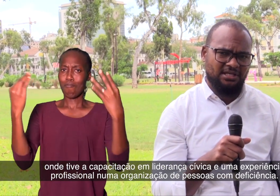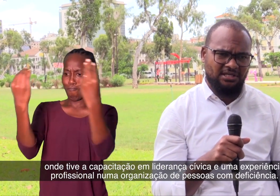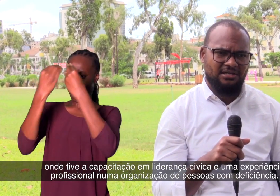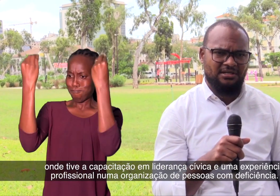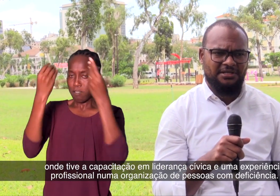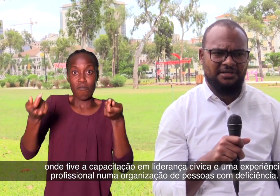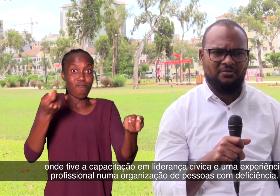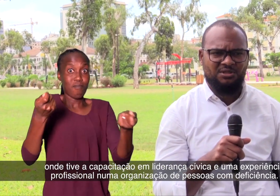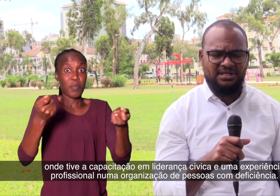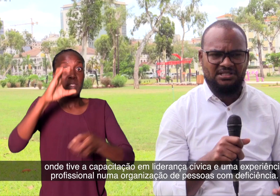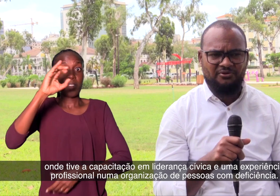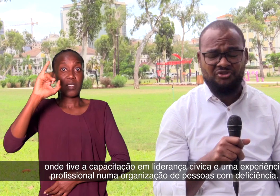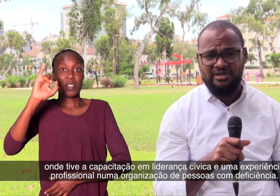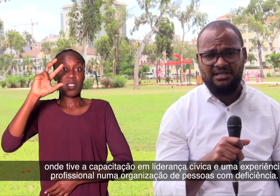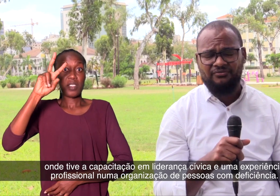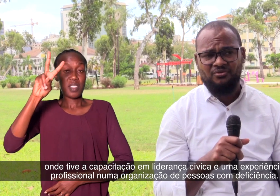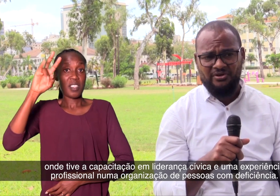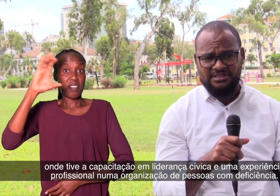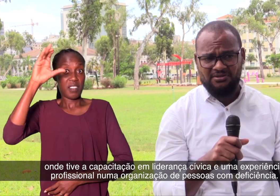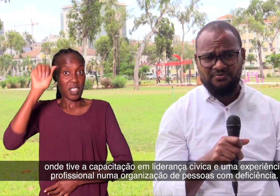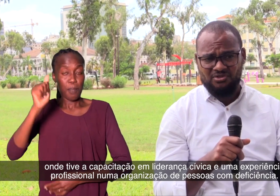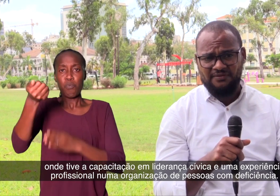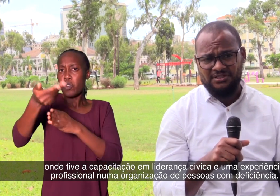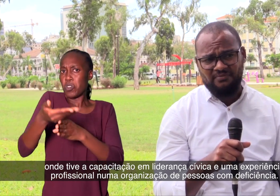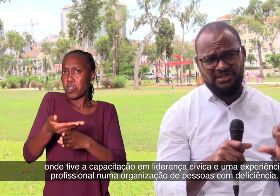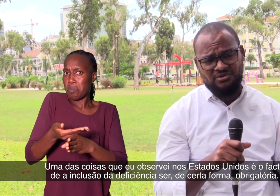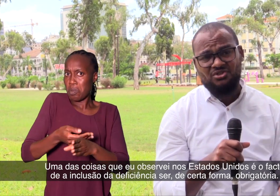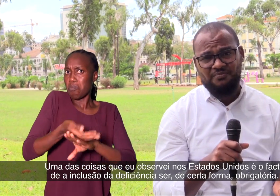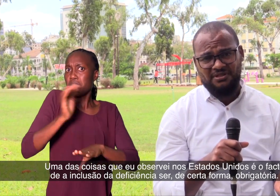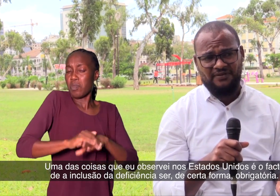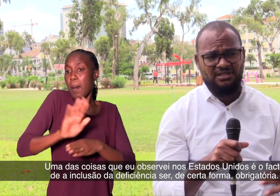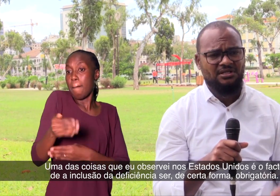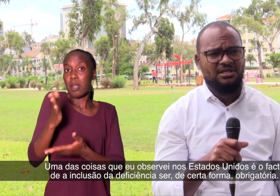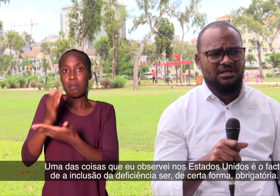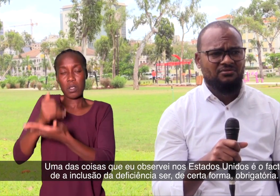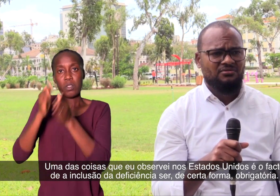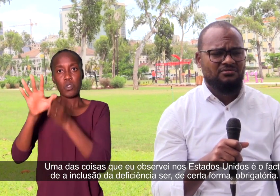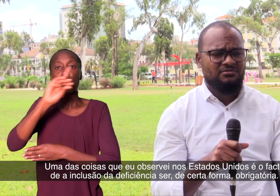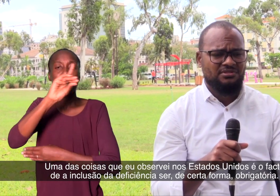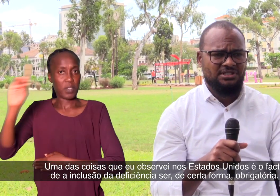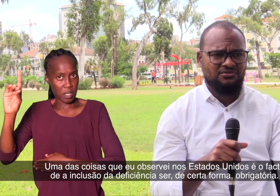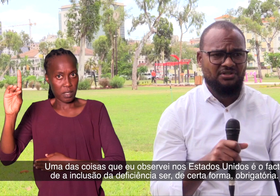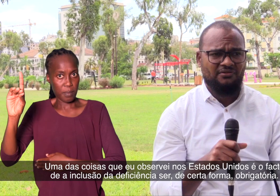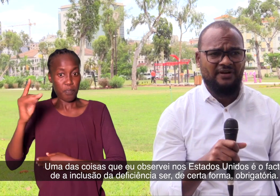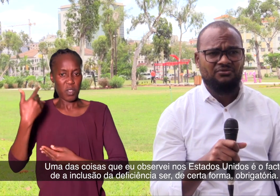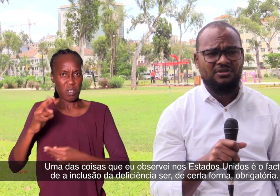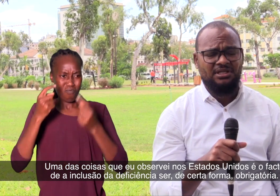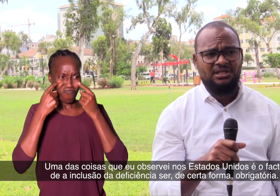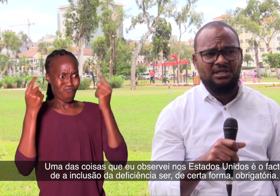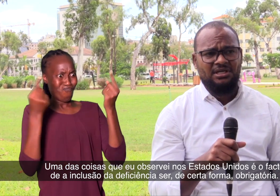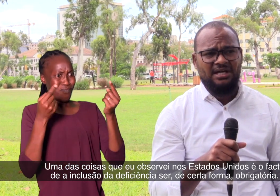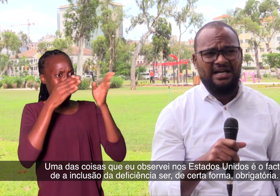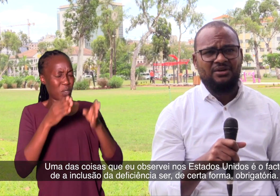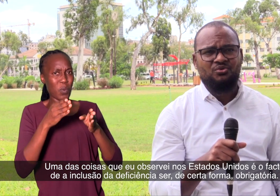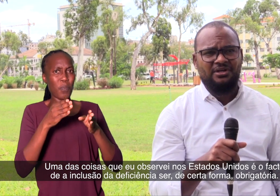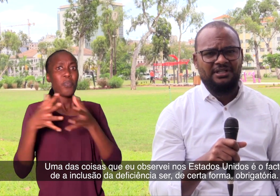cívica e uma experiência profissional numa organização de pessoas com deficiência. Uma das coisas que eu observei nos Estados Unidos é o facto de